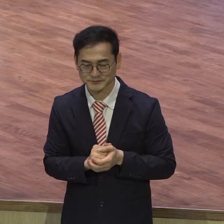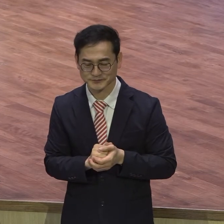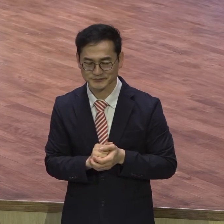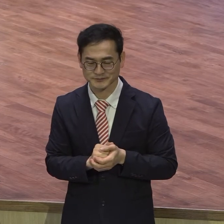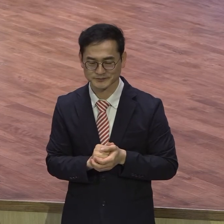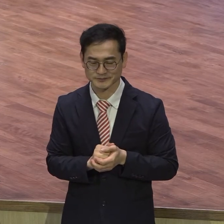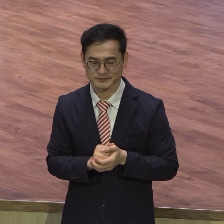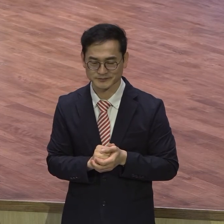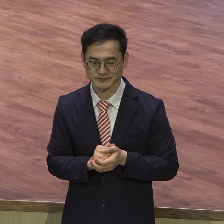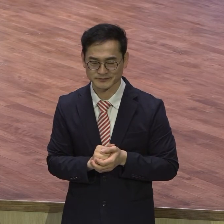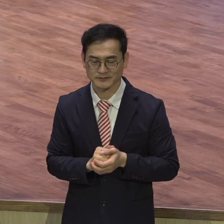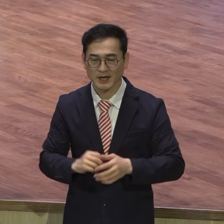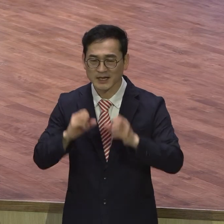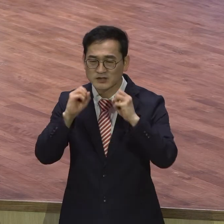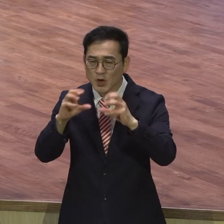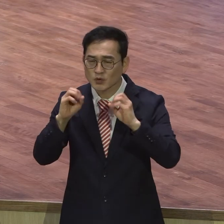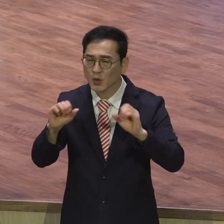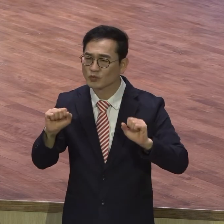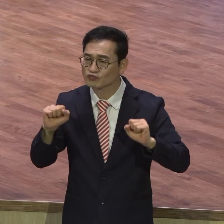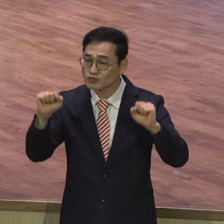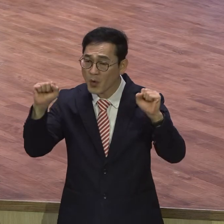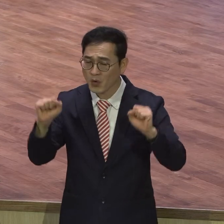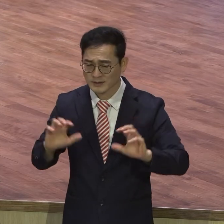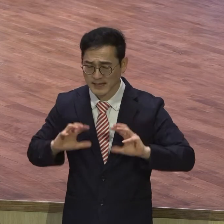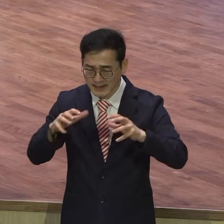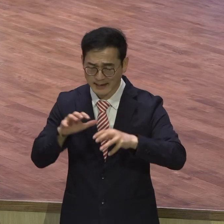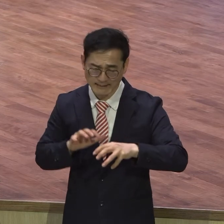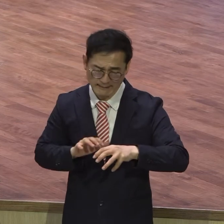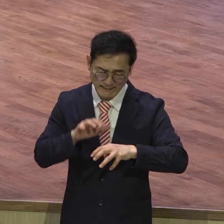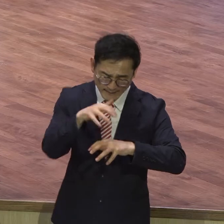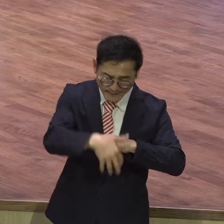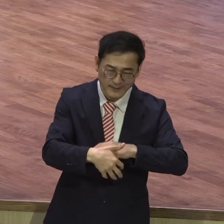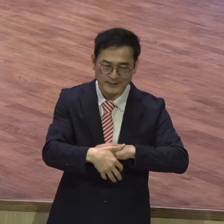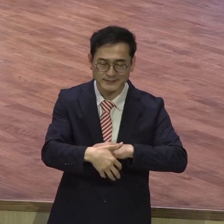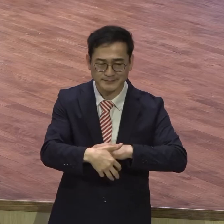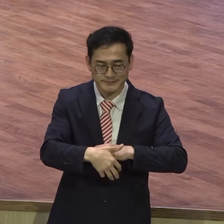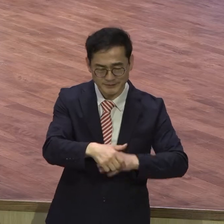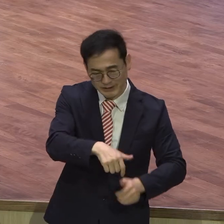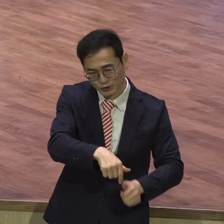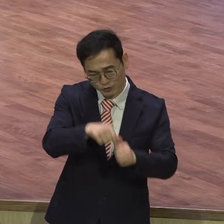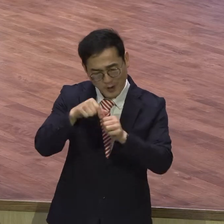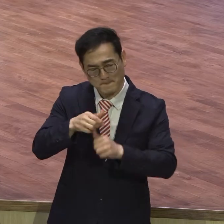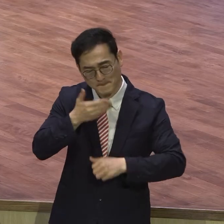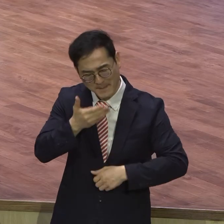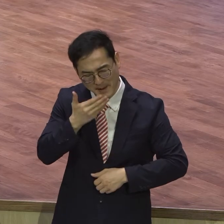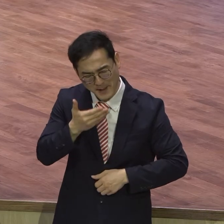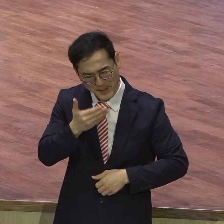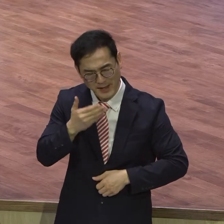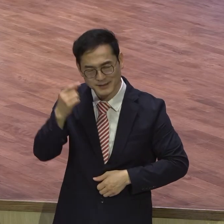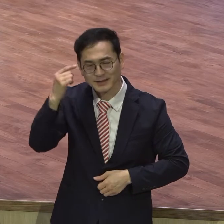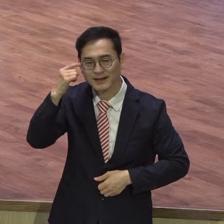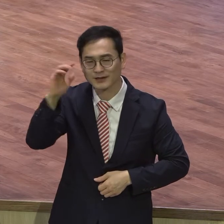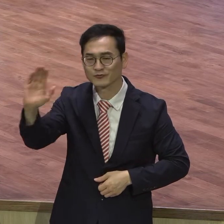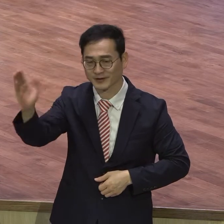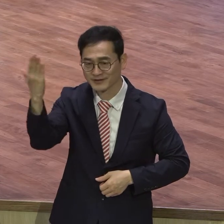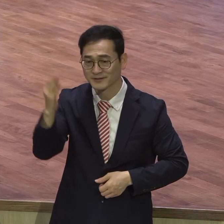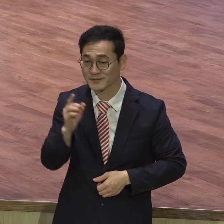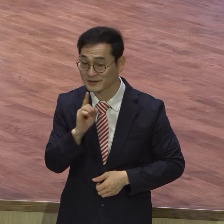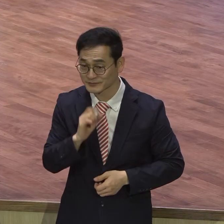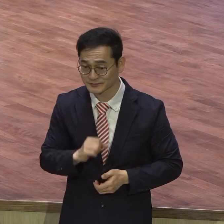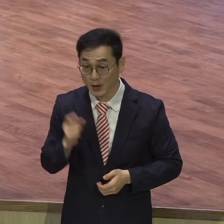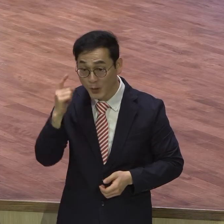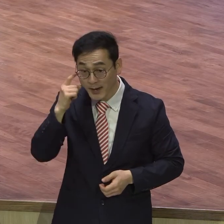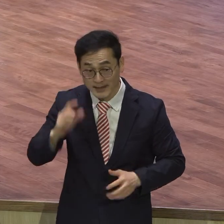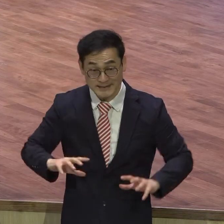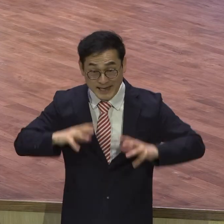우리 전도운동이 전 세계 살릴 수 있겠구나라고 처음 했다는 것입니다. 왜냐하면 전